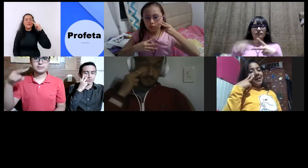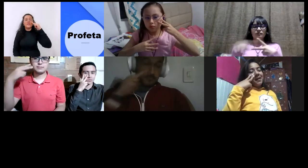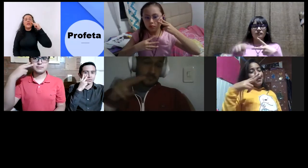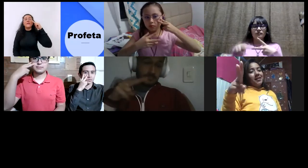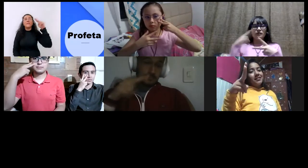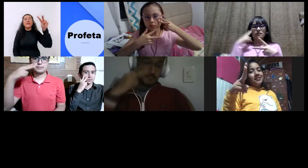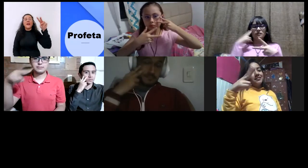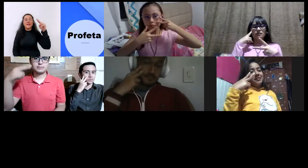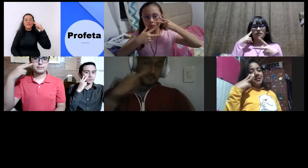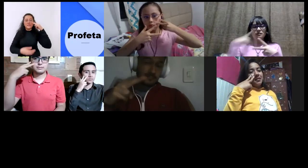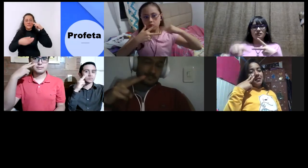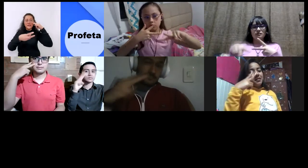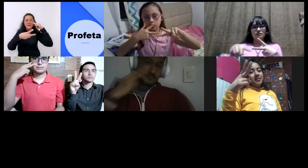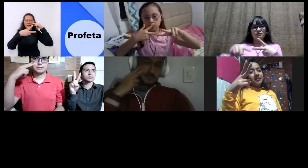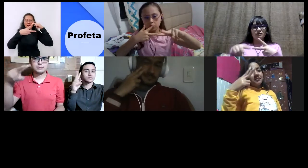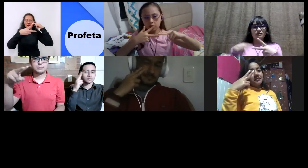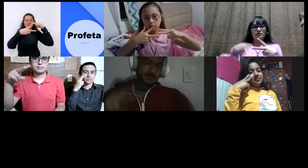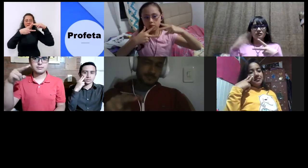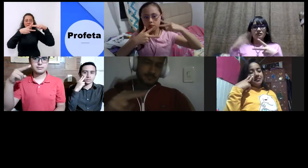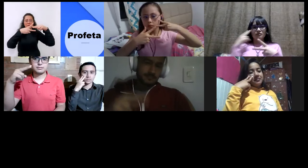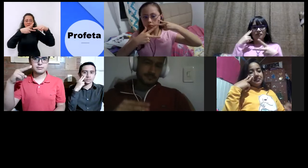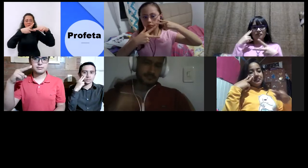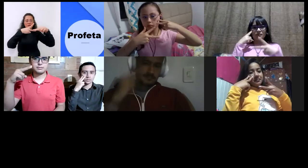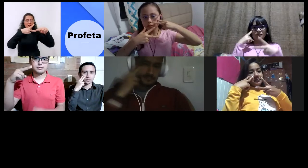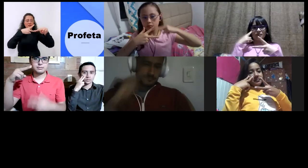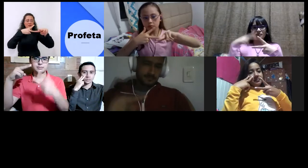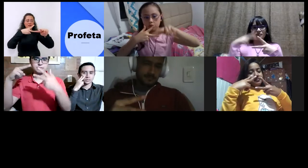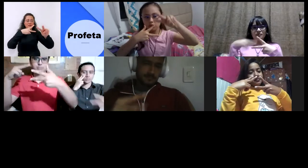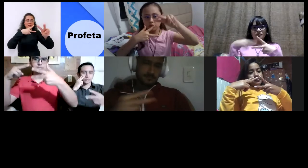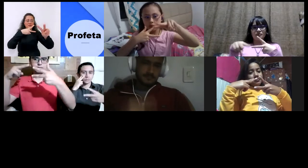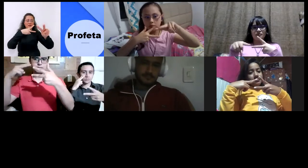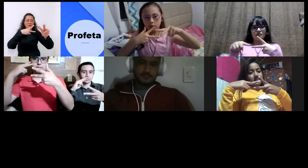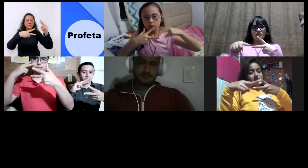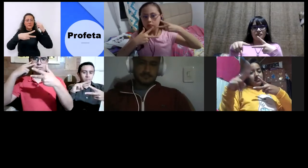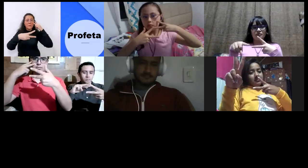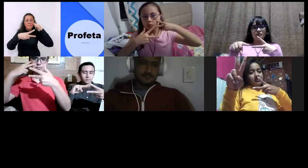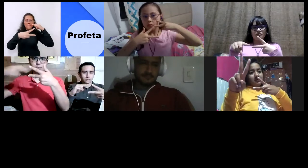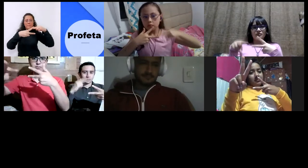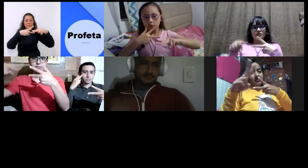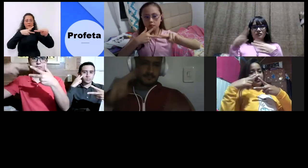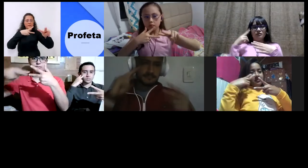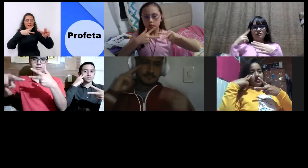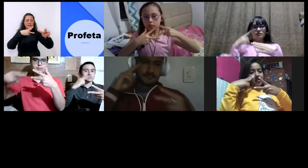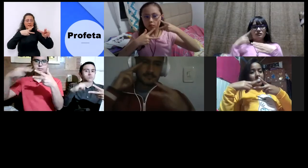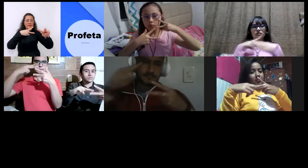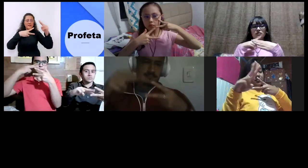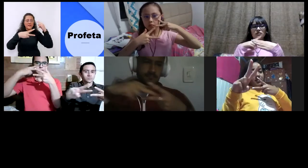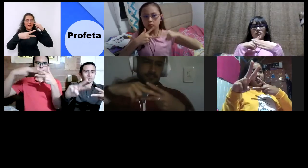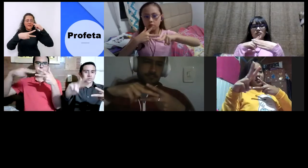dedos. Mirar. Entonces viene acá y pasa por dentro de las otras dos. Profeta.